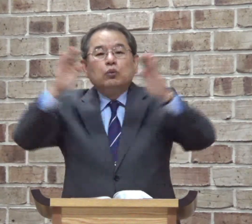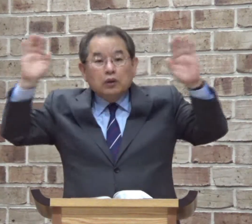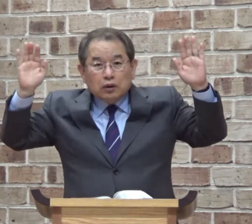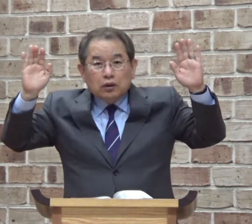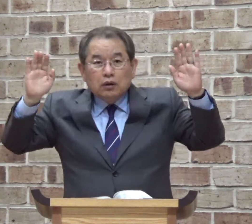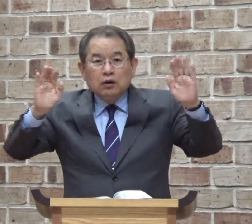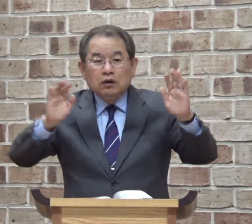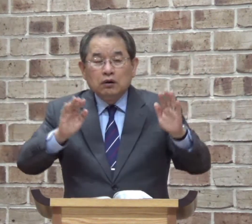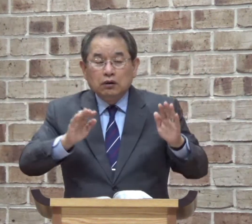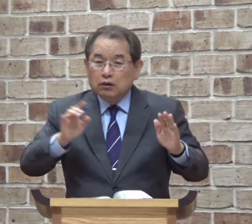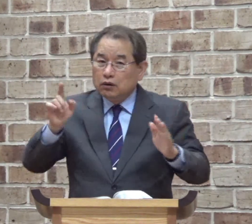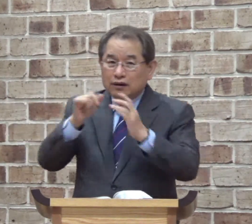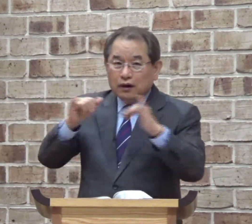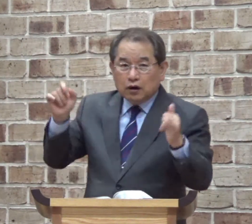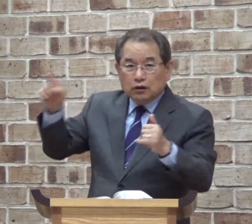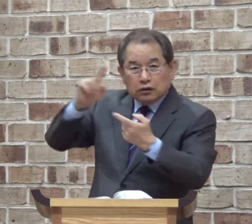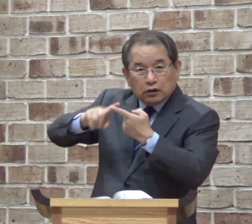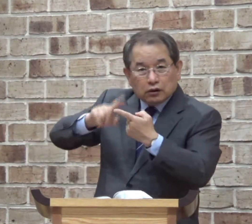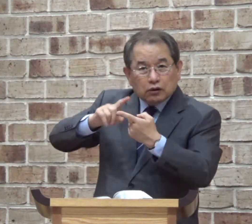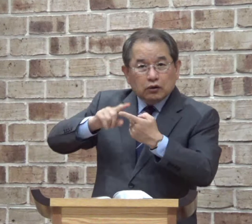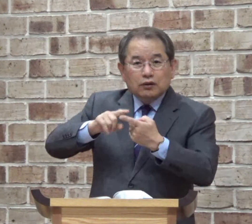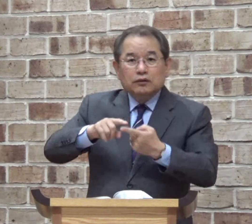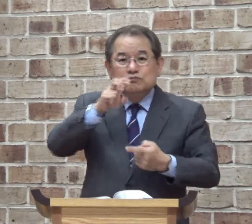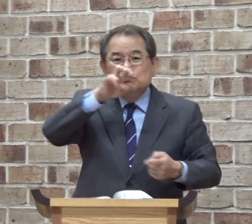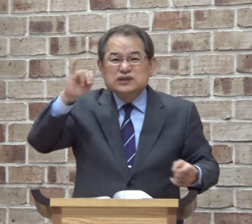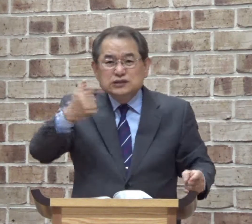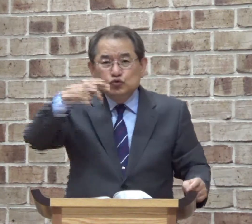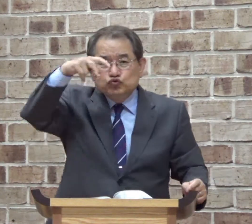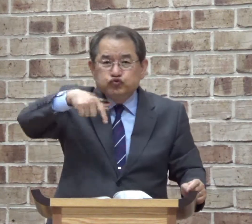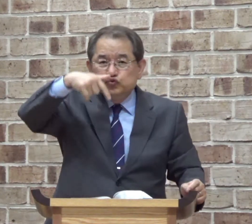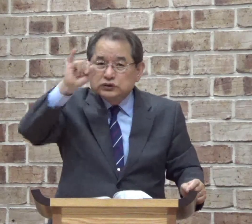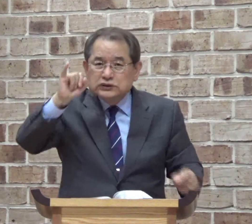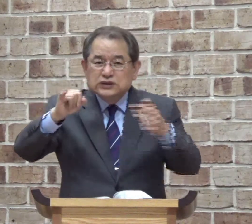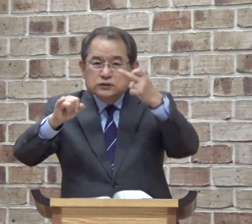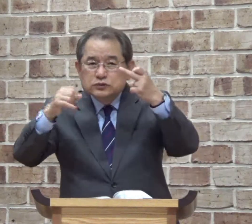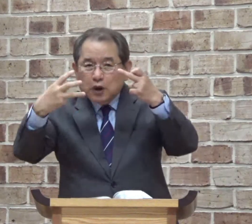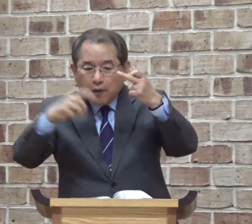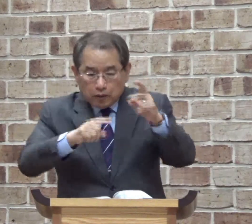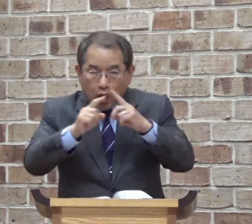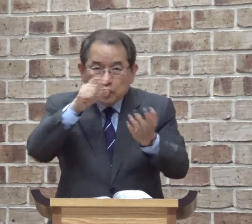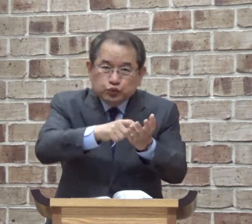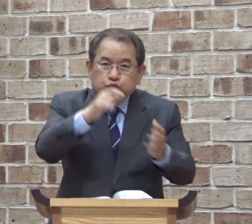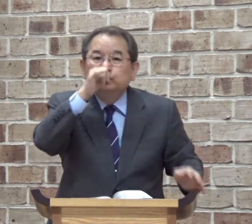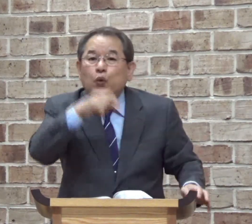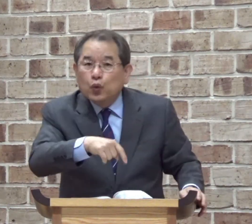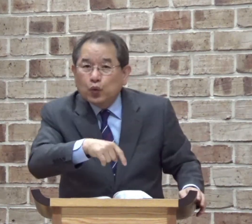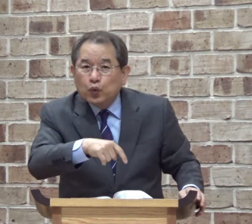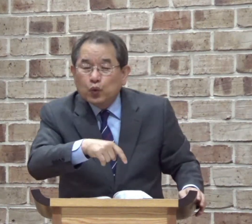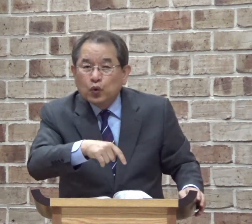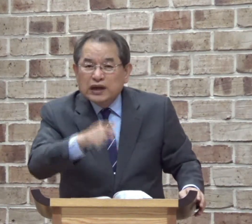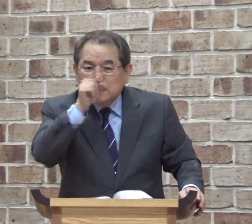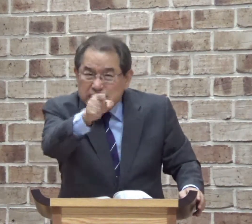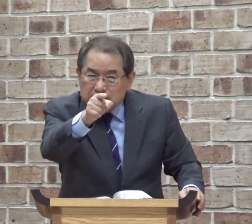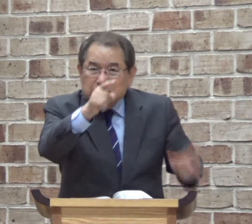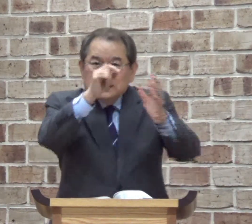민수기 12장 3절에 그에 대해 기록되어 있습니다. 이 사람 모세는 온유함이 지면의